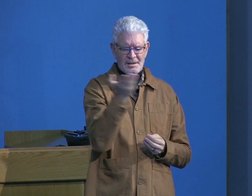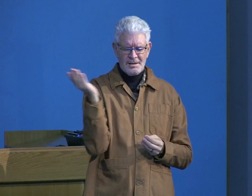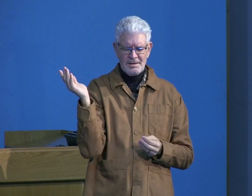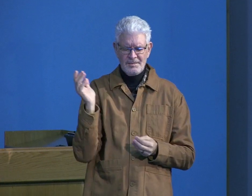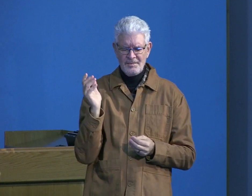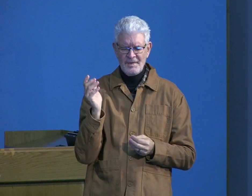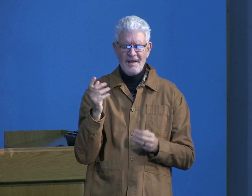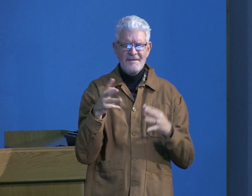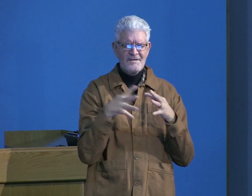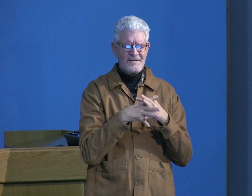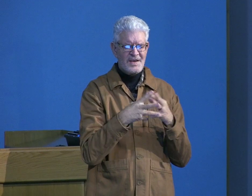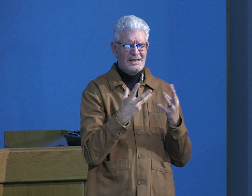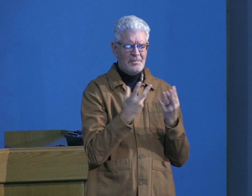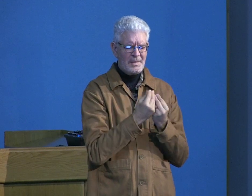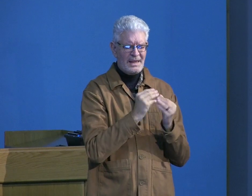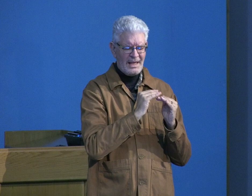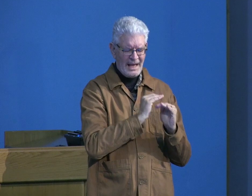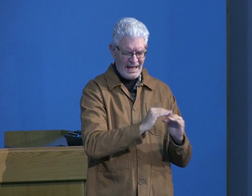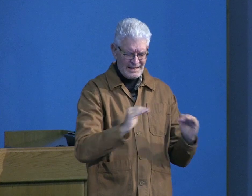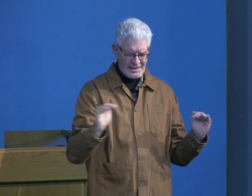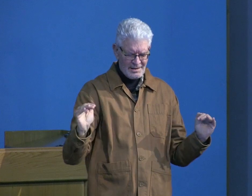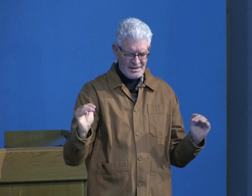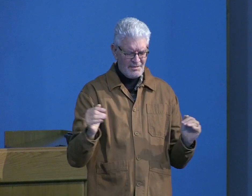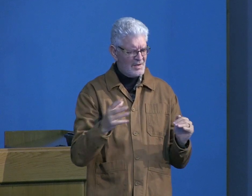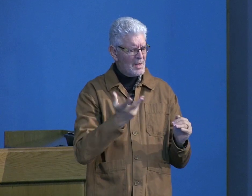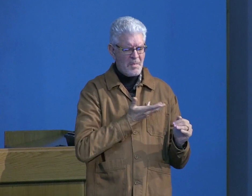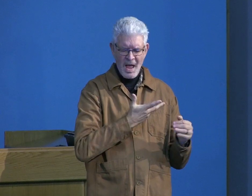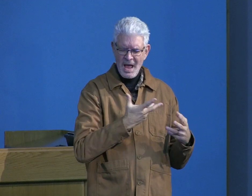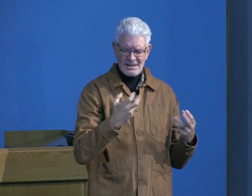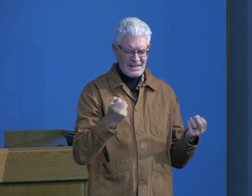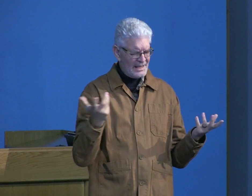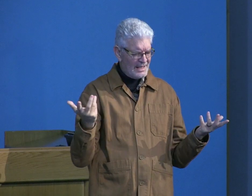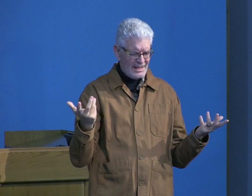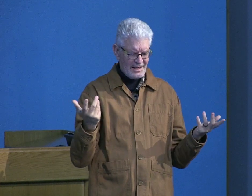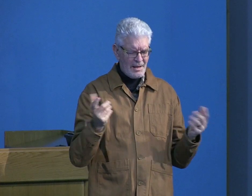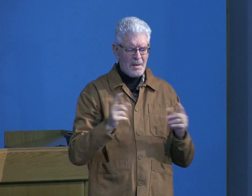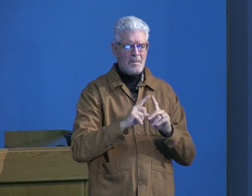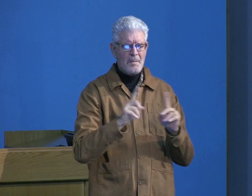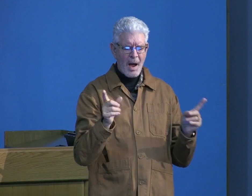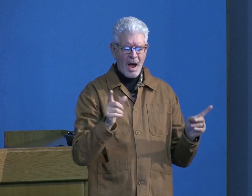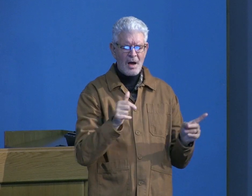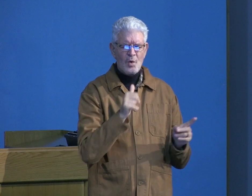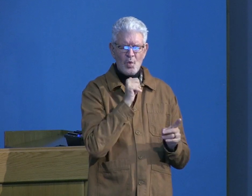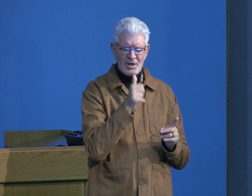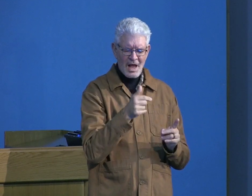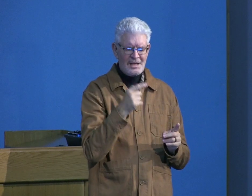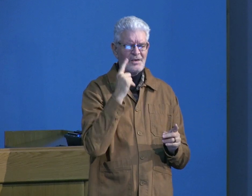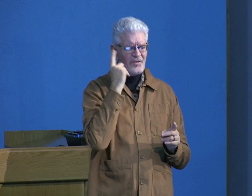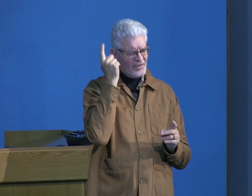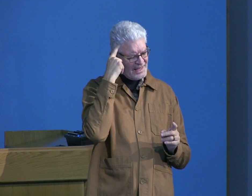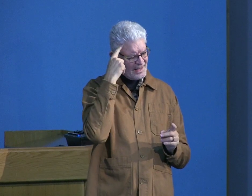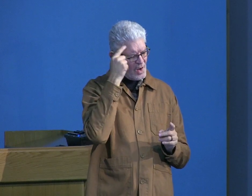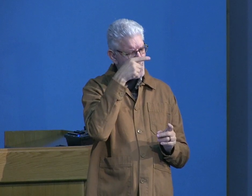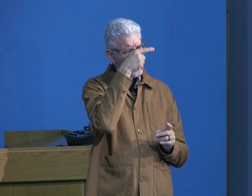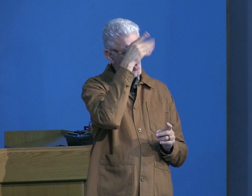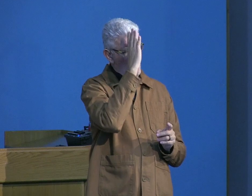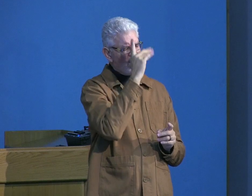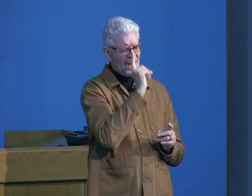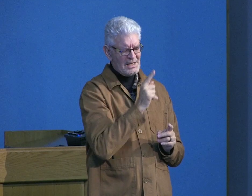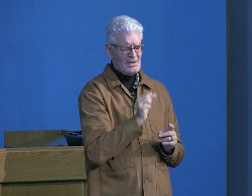pa, wees saam met die kinders wat nie paas het nie, maar laat hulle weet,